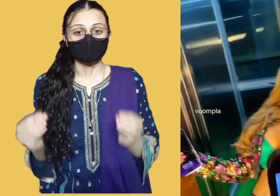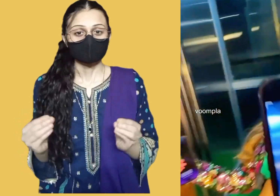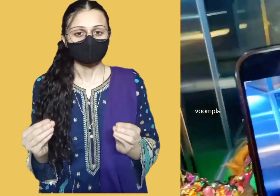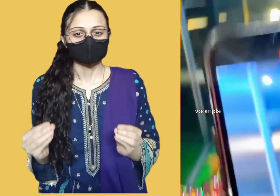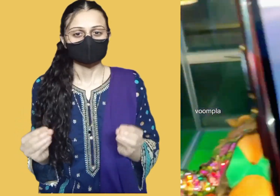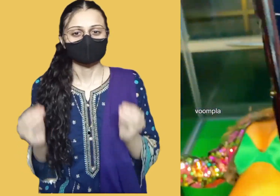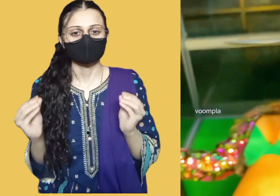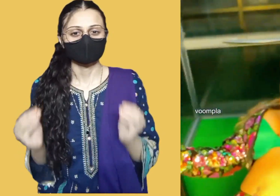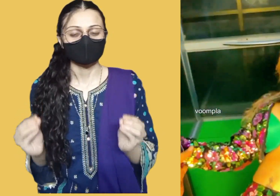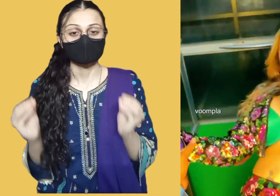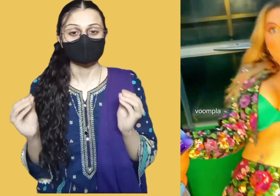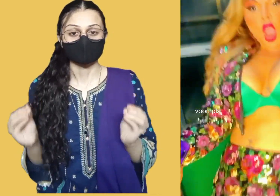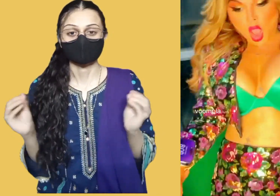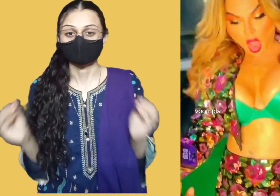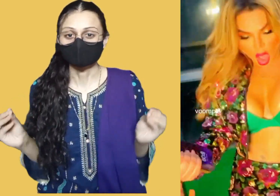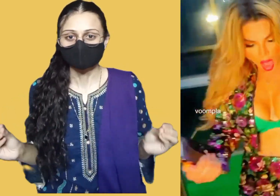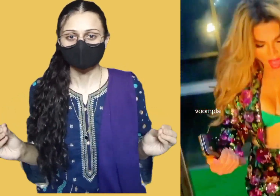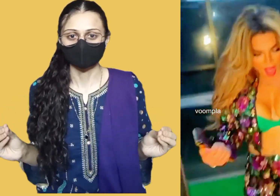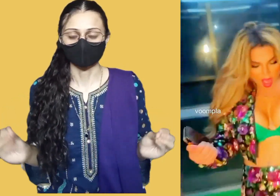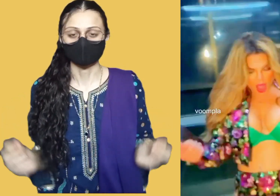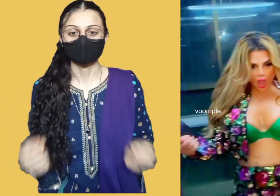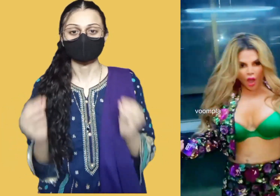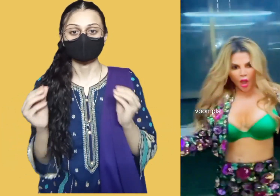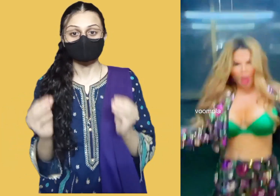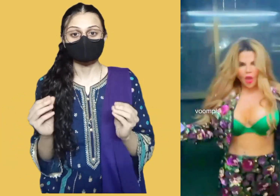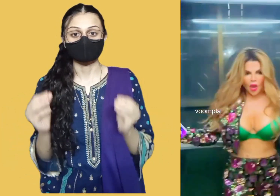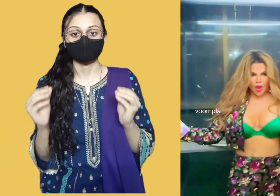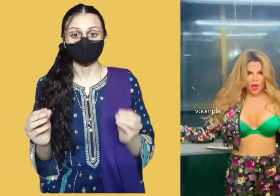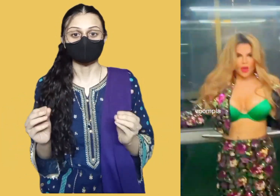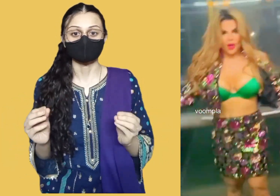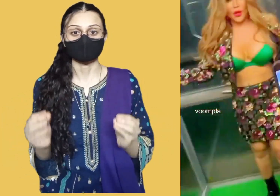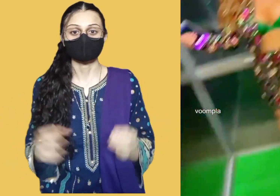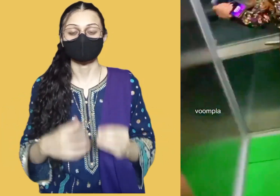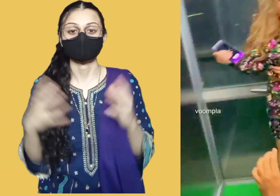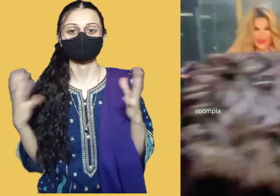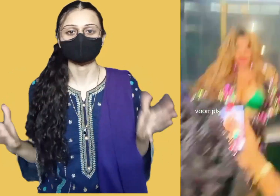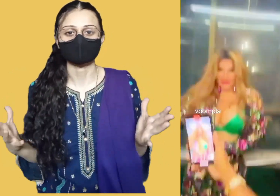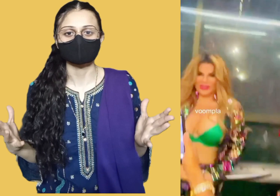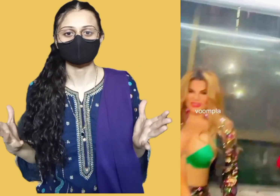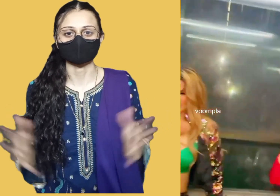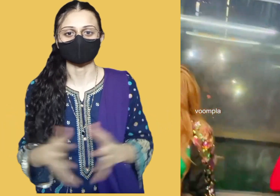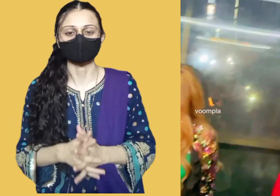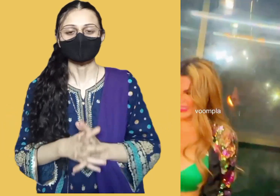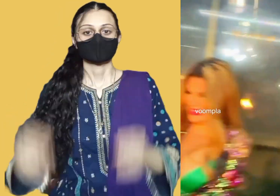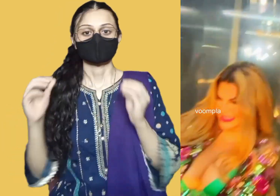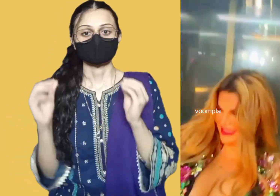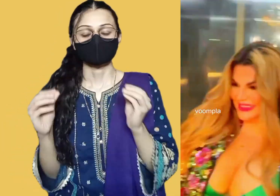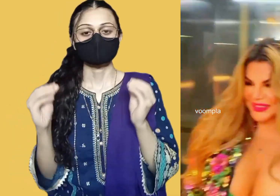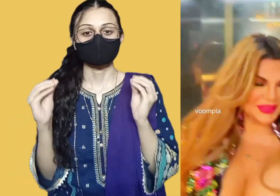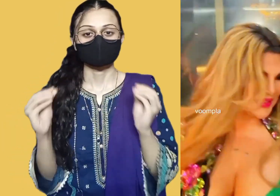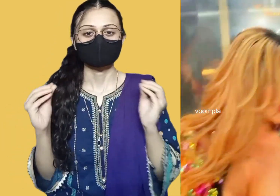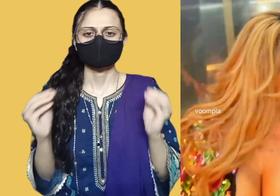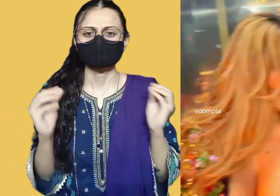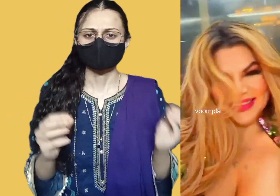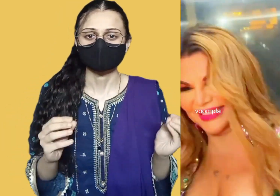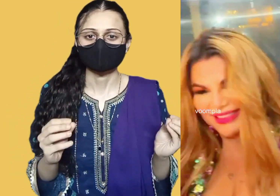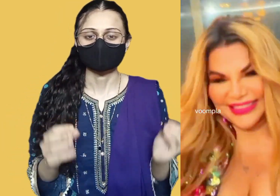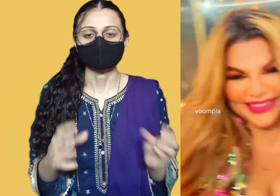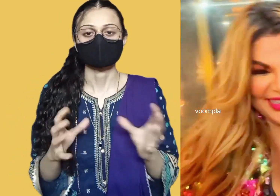आज हम बात करेंगे फेक सेलिब्रिटीज के बारे में कि वो किस तरह रातों रात जो है वो फेमस हो जाते हैं। वो छोटे छोटे सेलिब्रिटीज जिन्हें